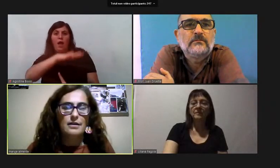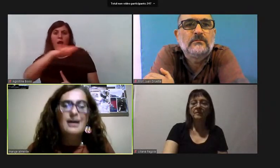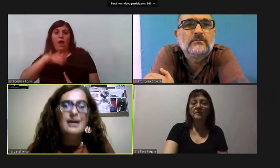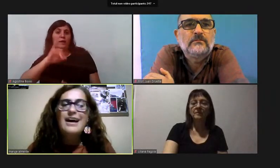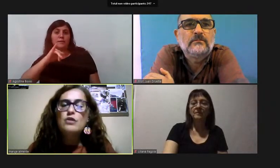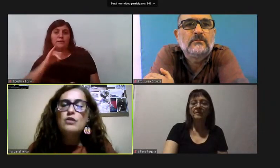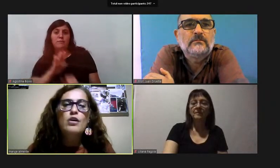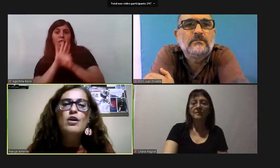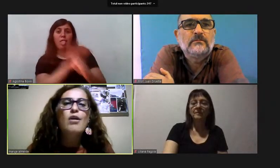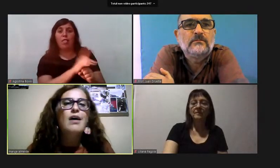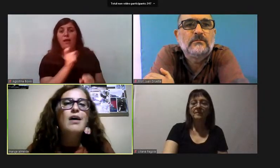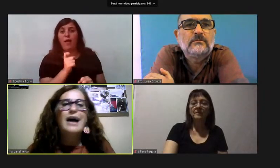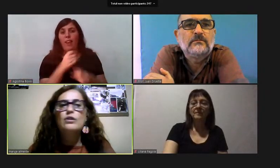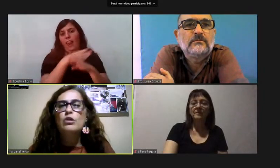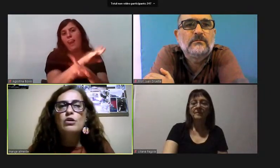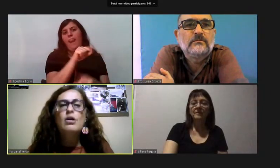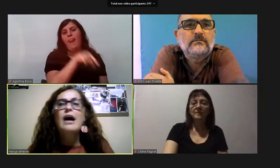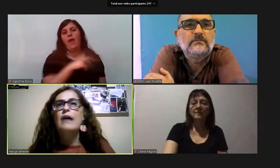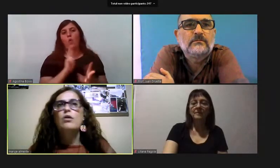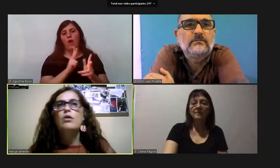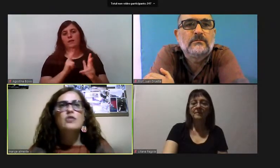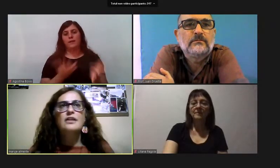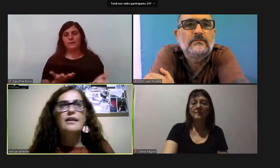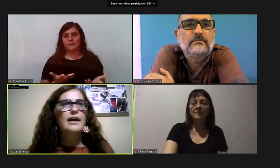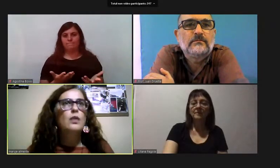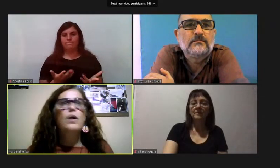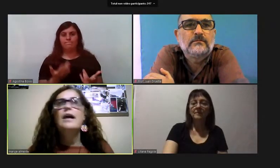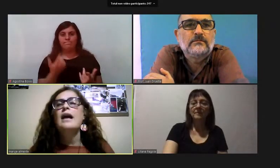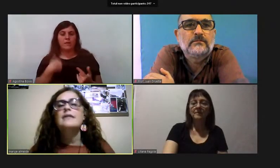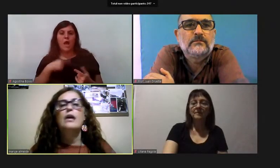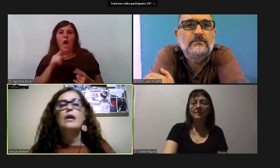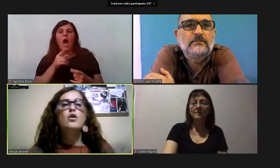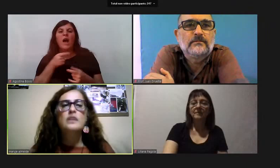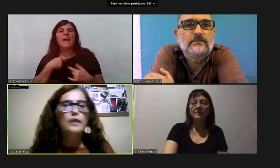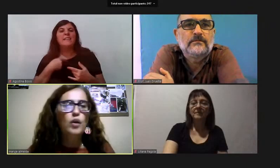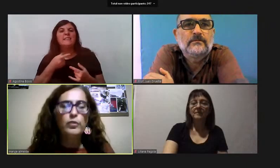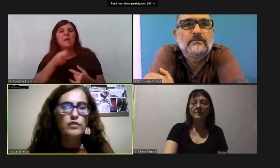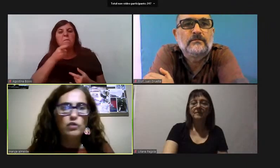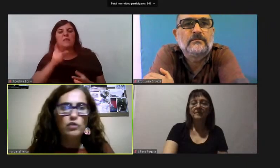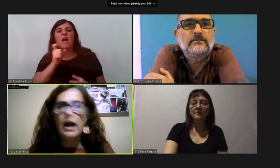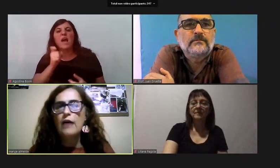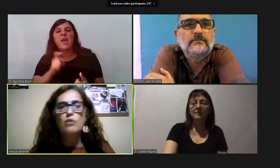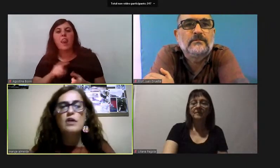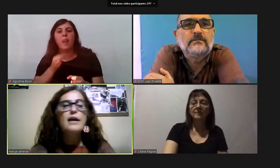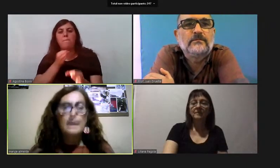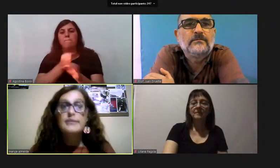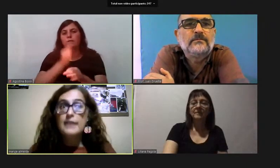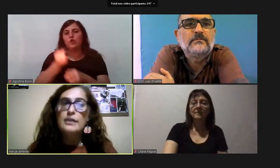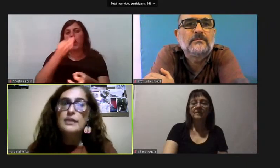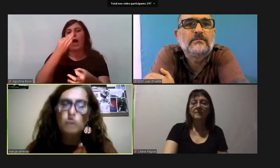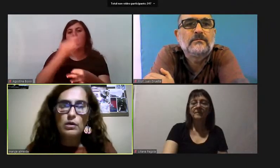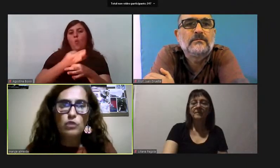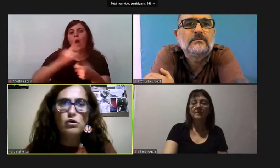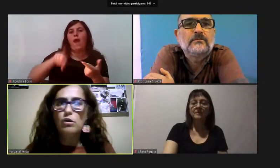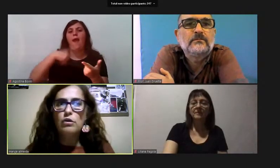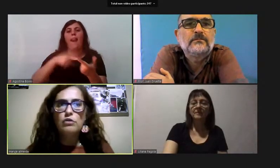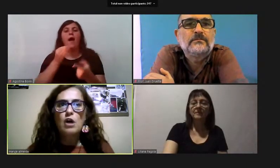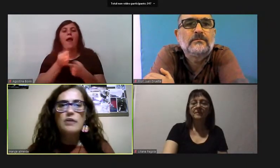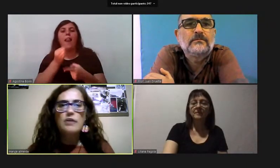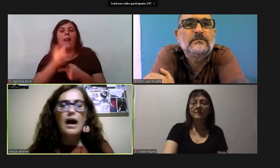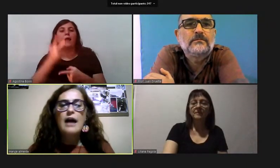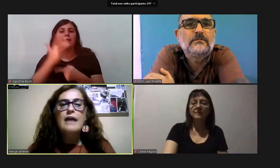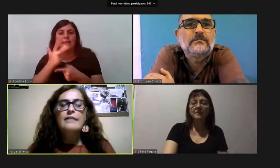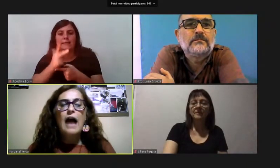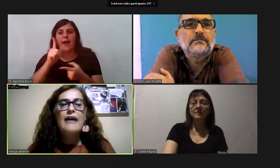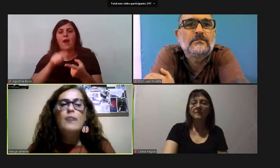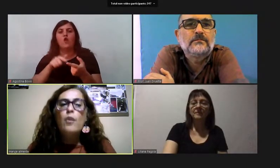señas. Eso lo digo a todos, ¿no? A los docentes de las escuelas, a los docentes de los profesorados que enseñan sobre los sordos. O